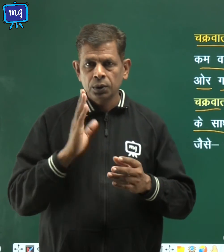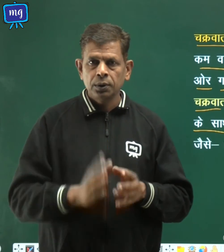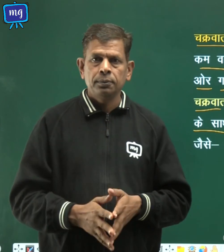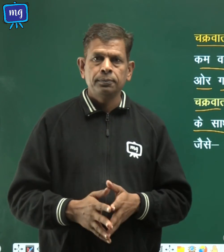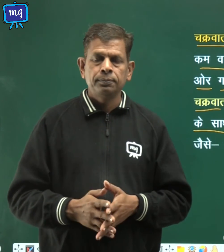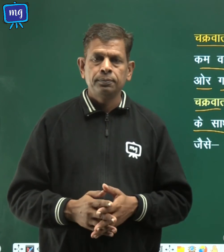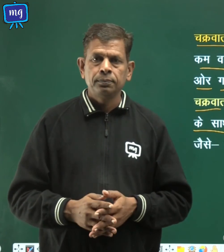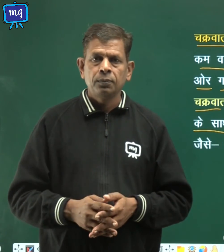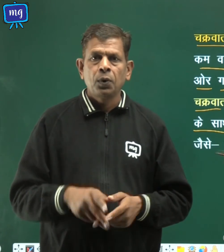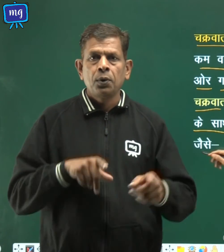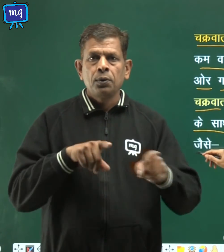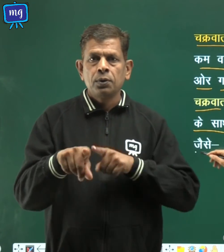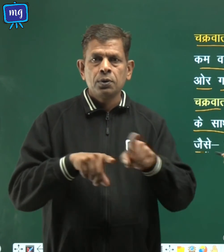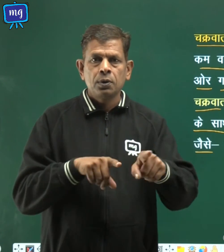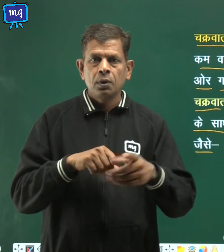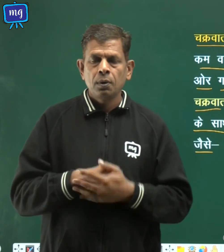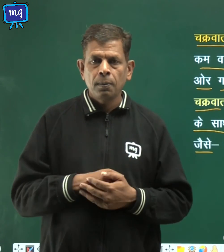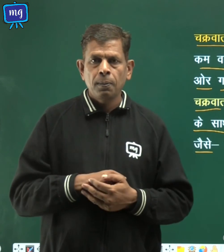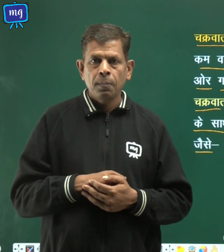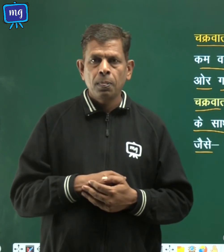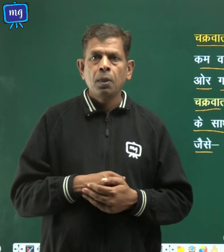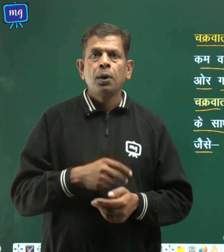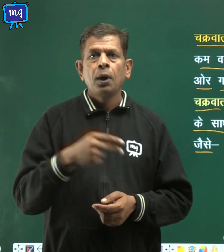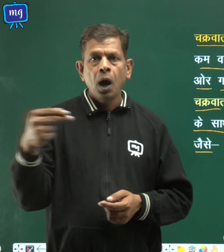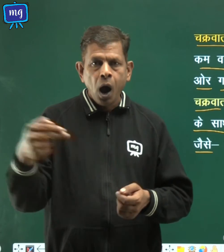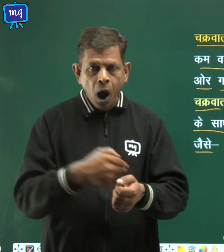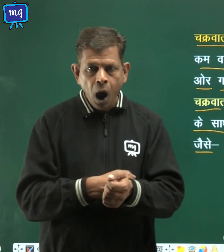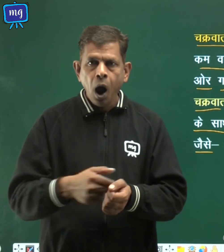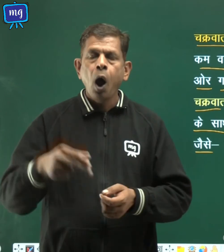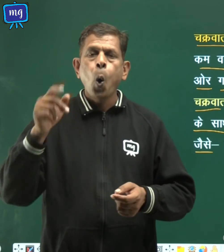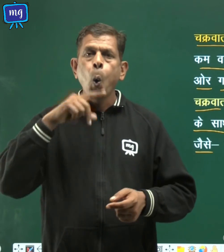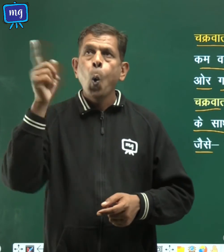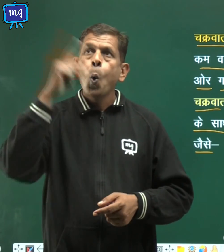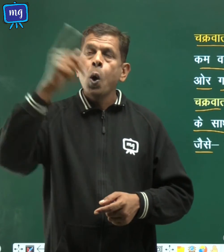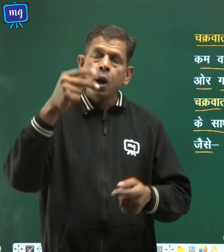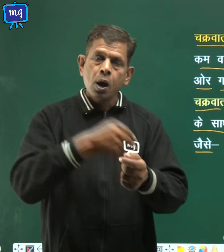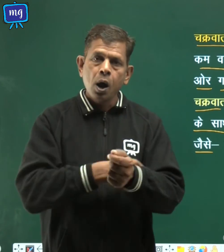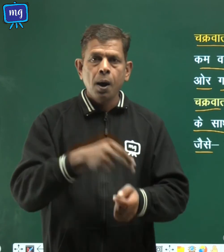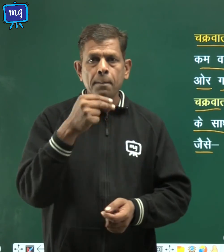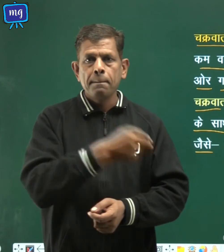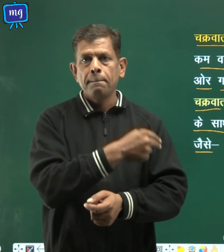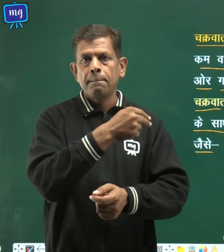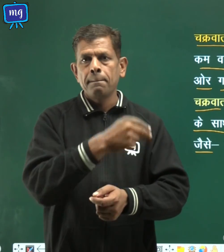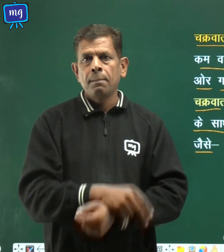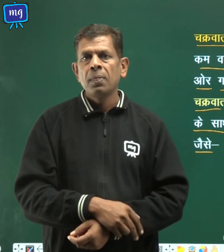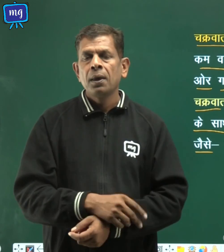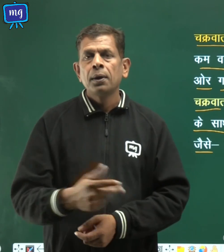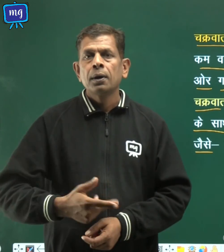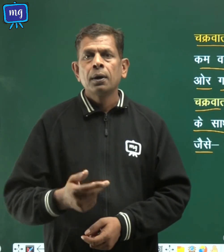है, जैसे हरिकेन, टाइफून आदि। ये सब